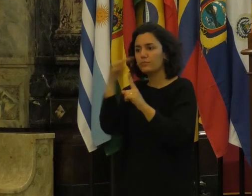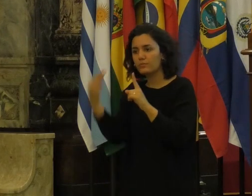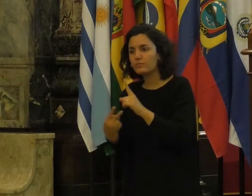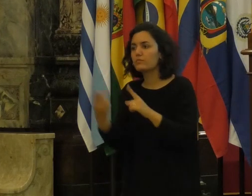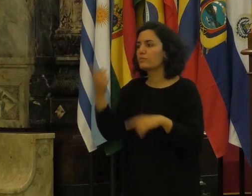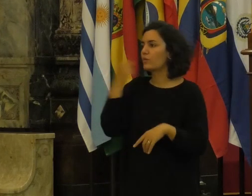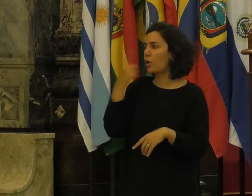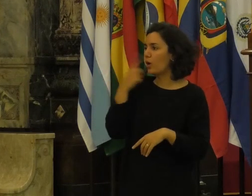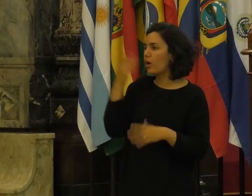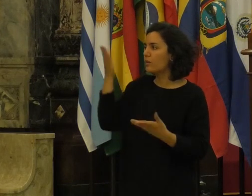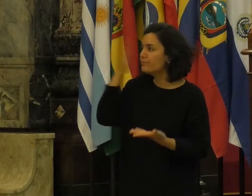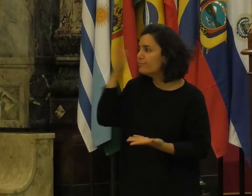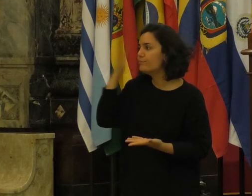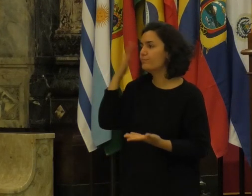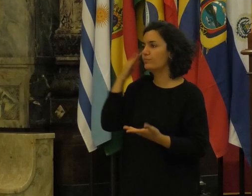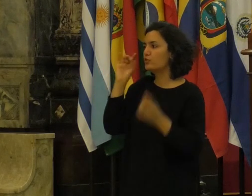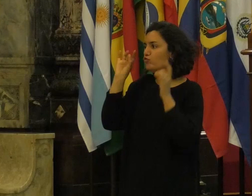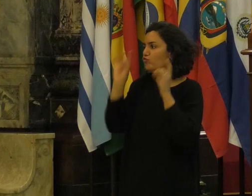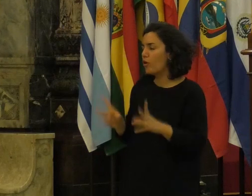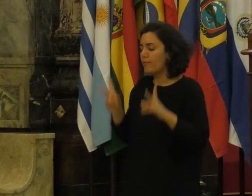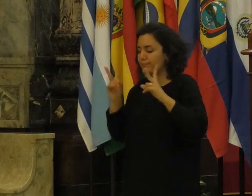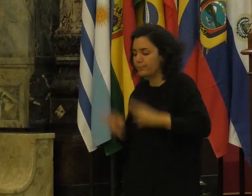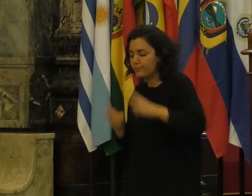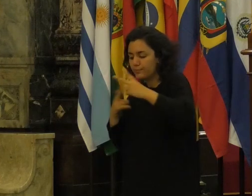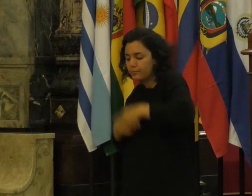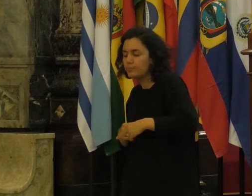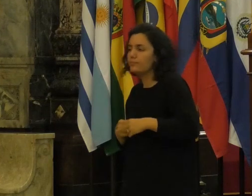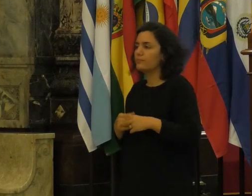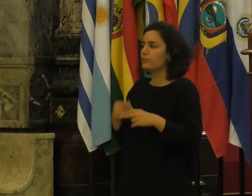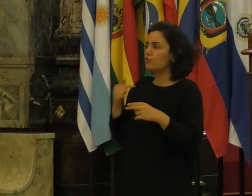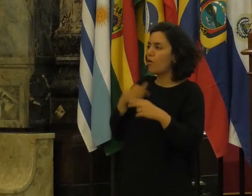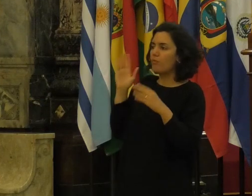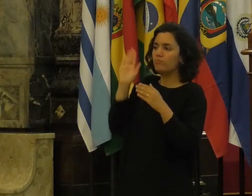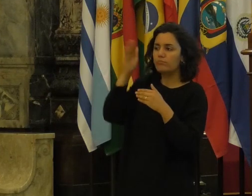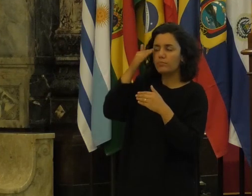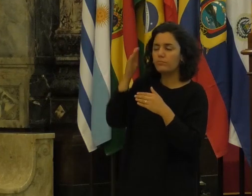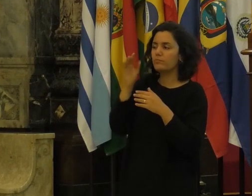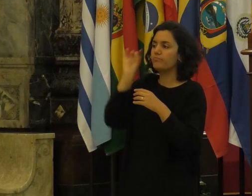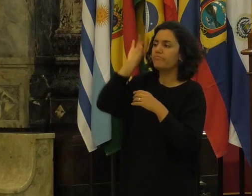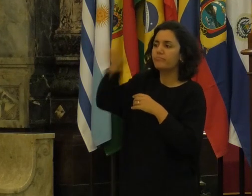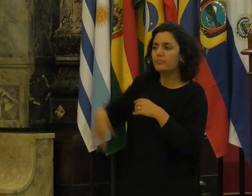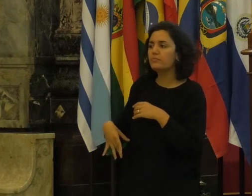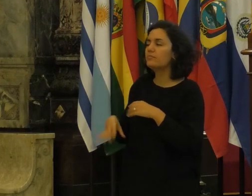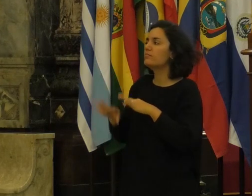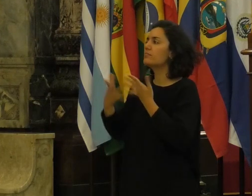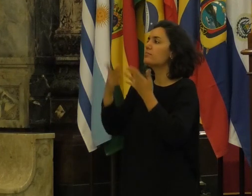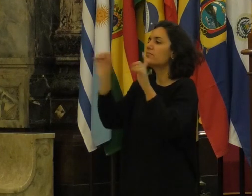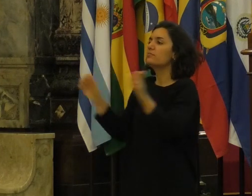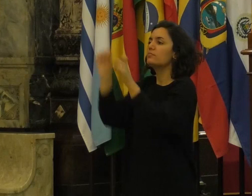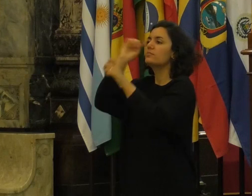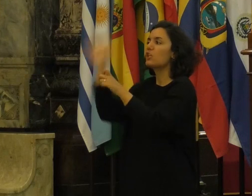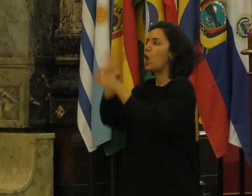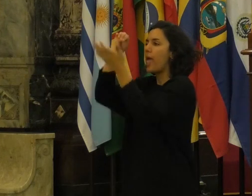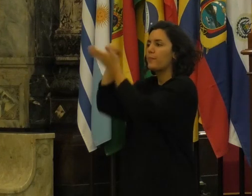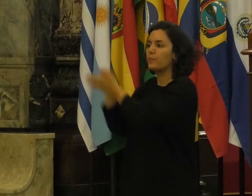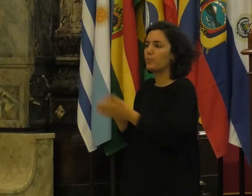conocimiento sesgado de la psicología que se está desarrollando en el mundo. Es un desafío para la producción de conocimiento que viene de la propia